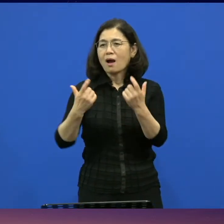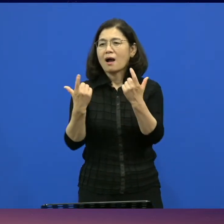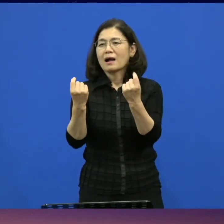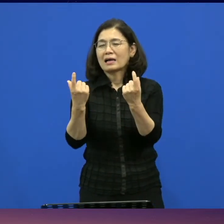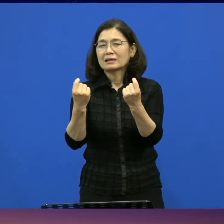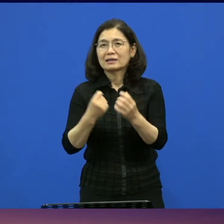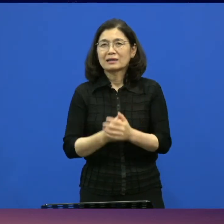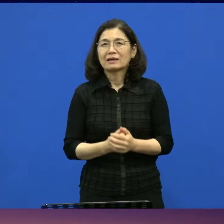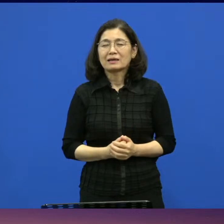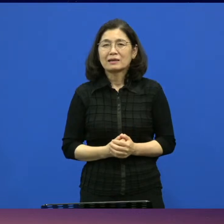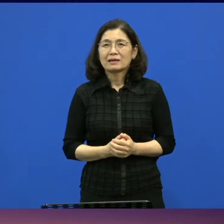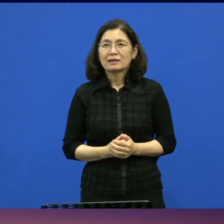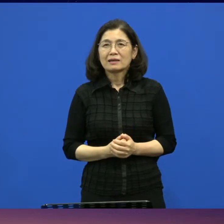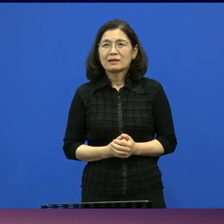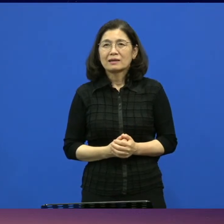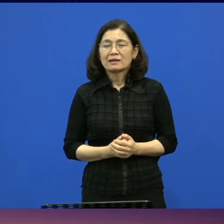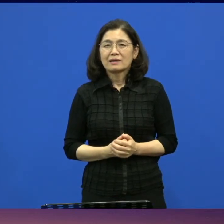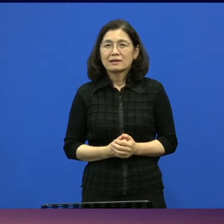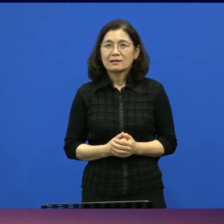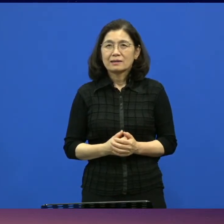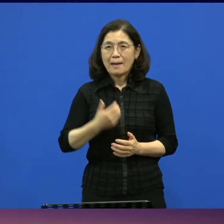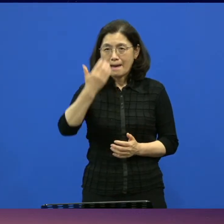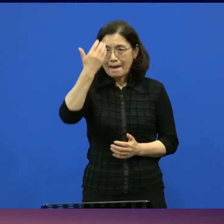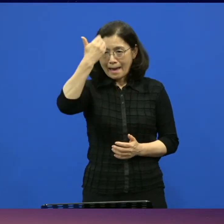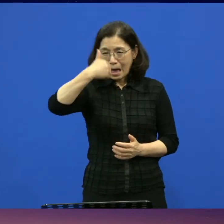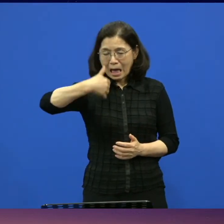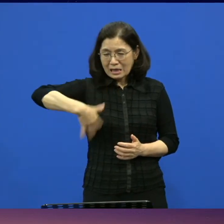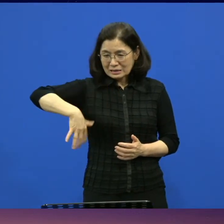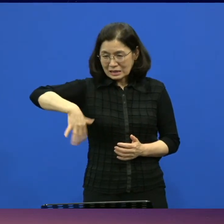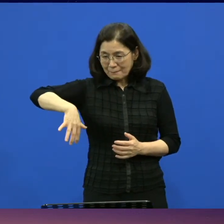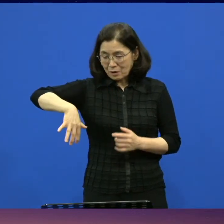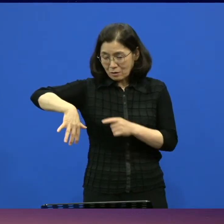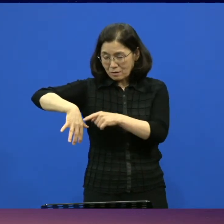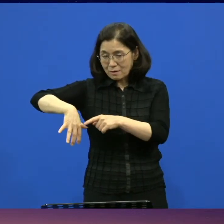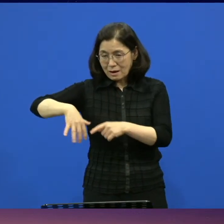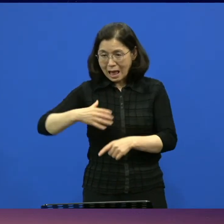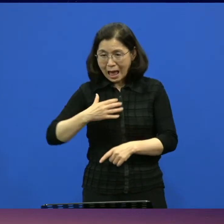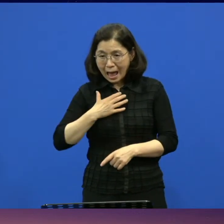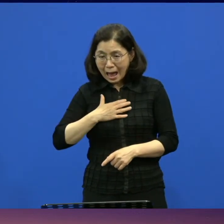알 때는 이미 중증이에요. 나병이. 한센병.